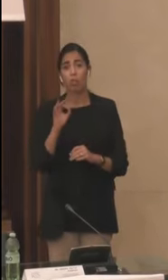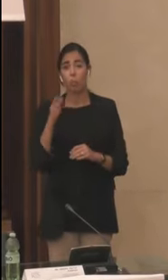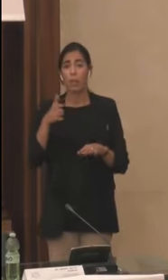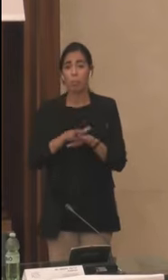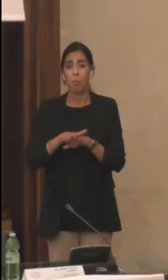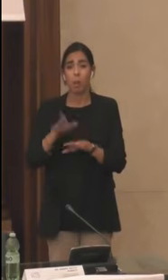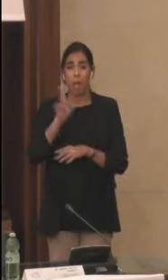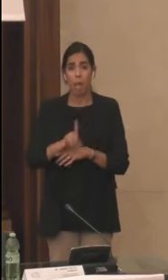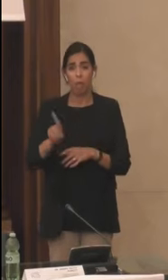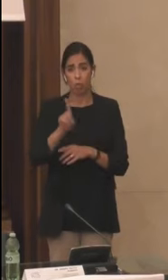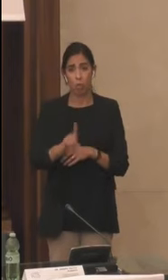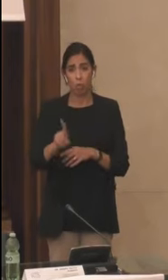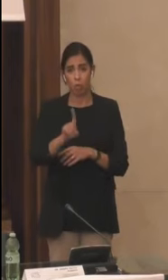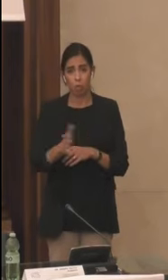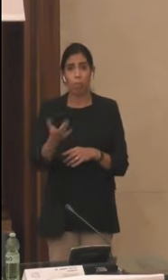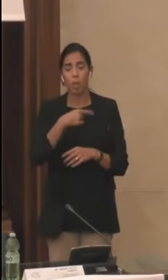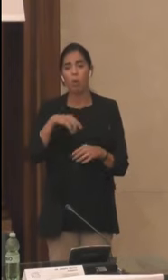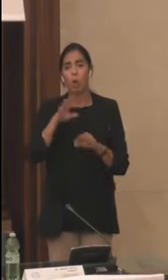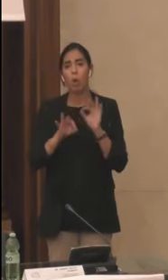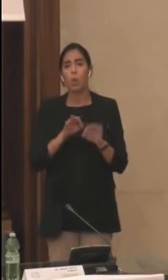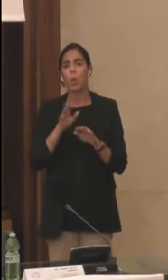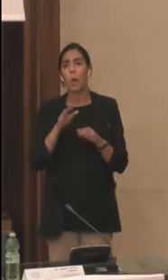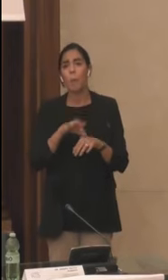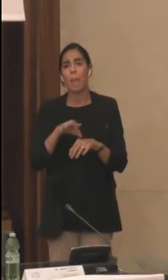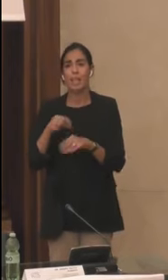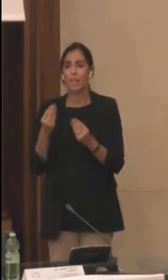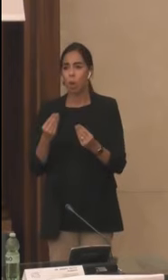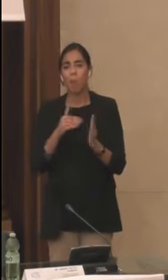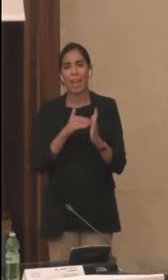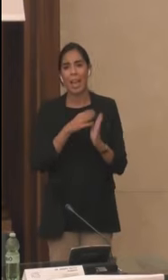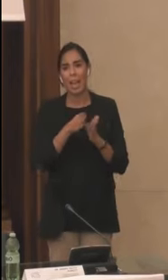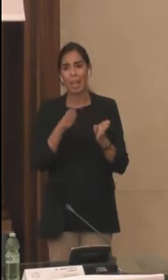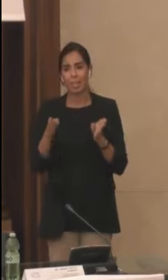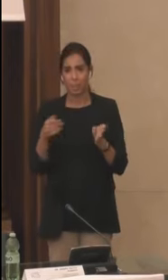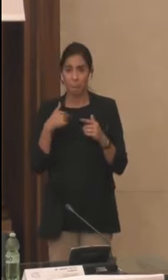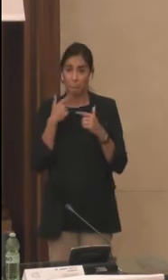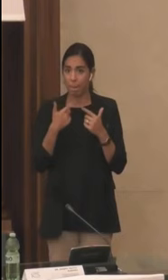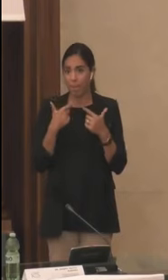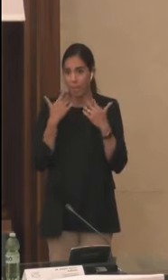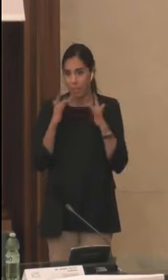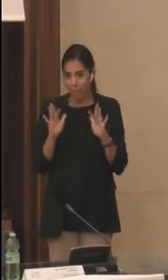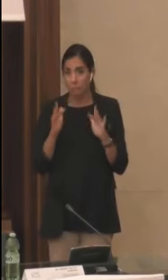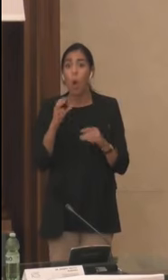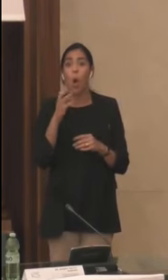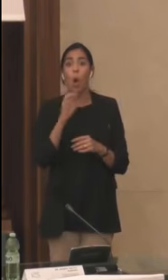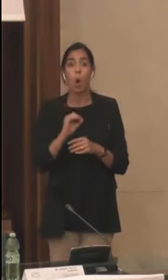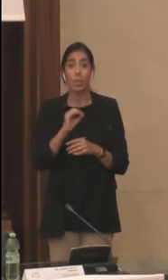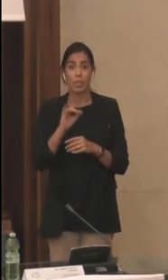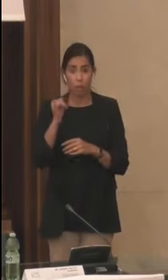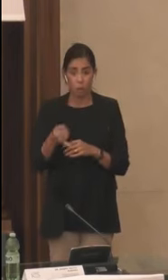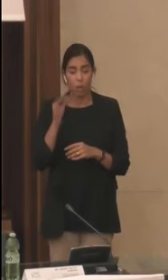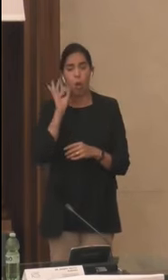simplificar ya. Le tratamos con oxígeno para mantener saturación de 95, tenía 94, ya era hipoxemia, le poníamos